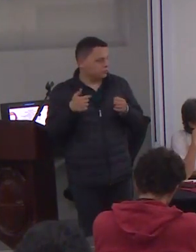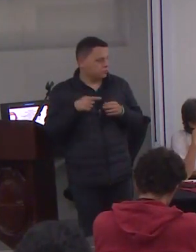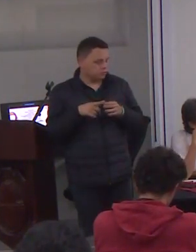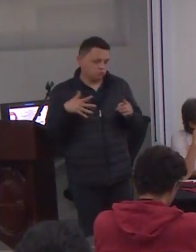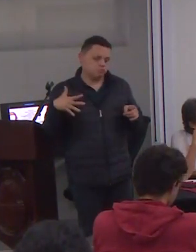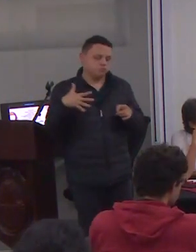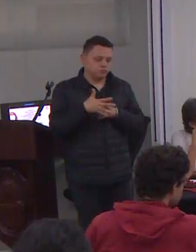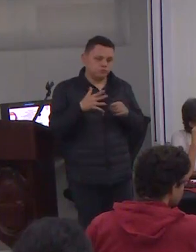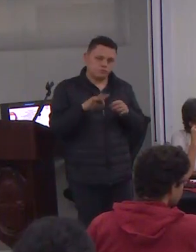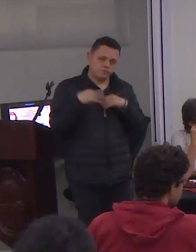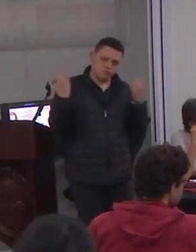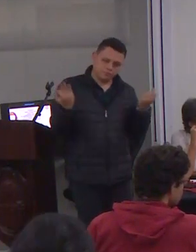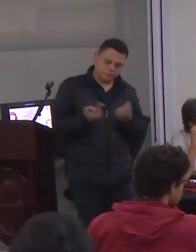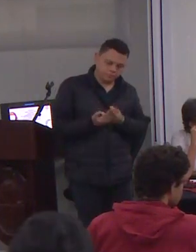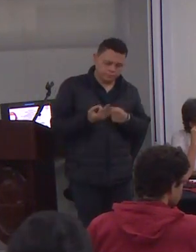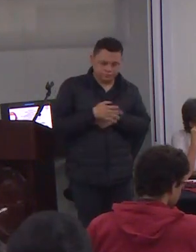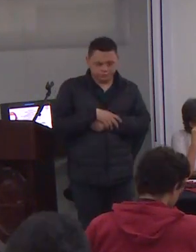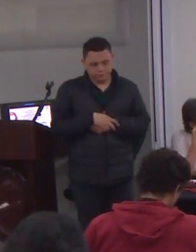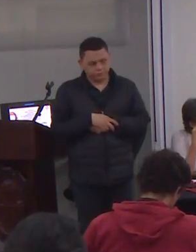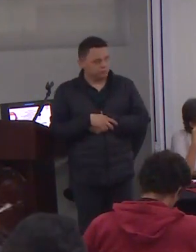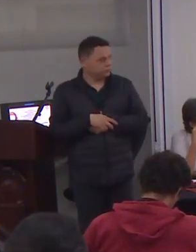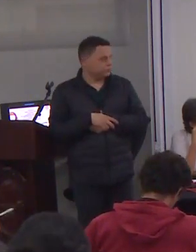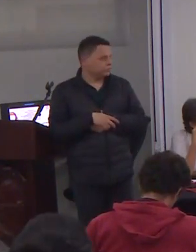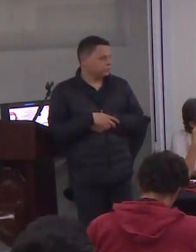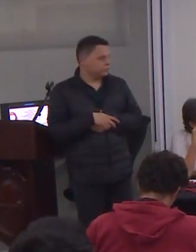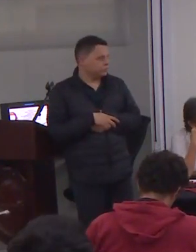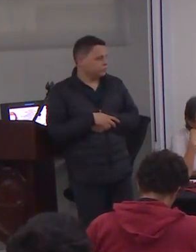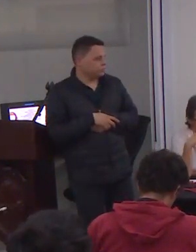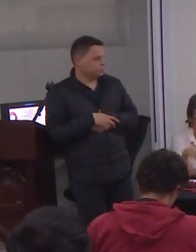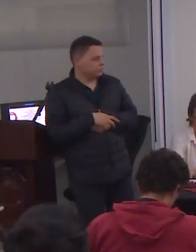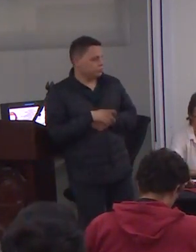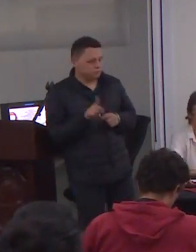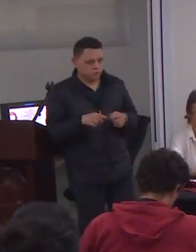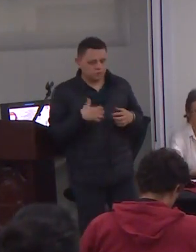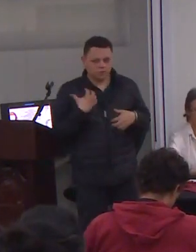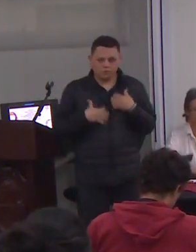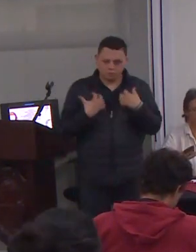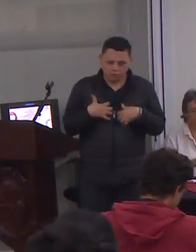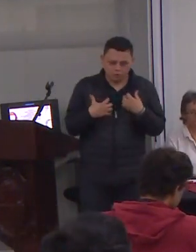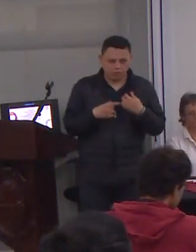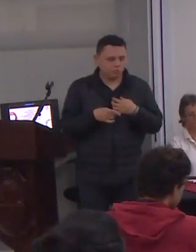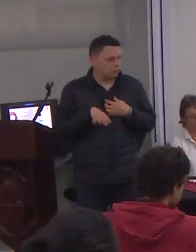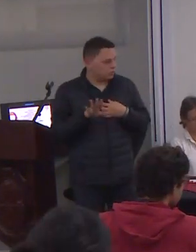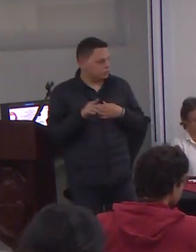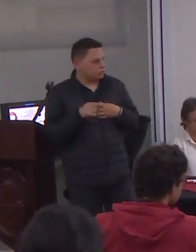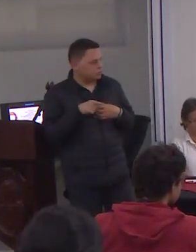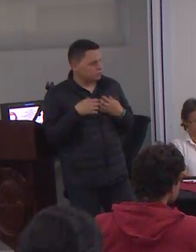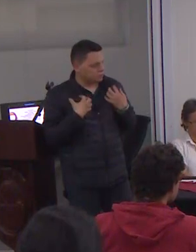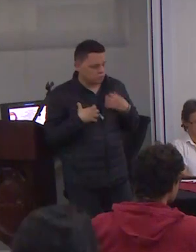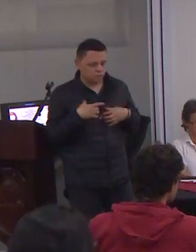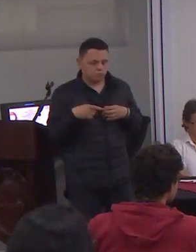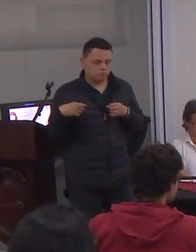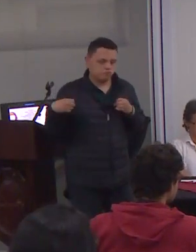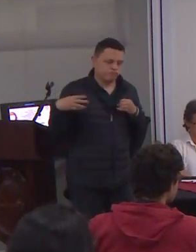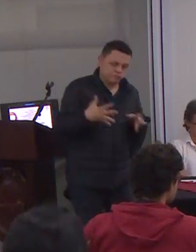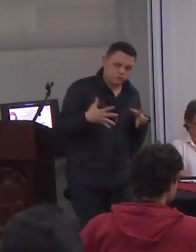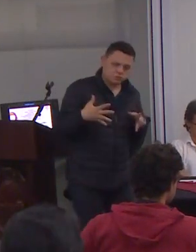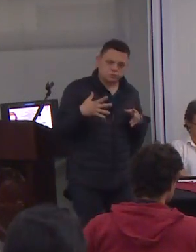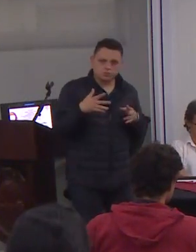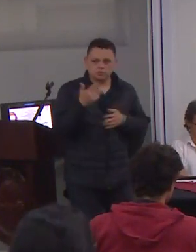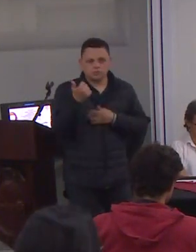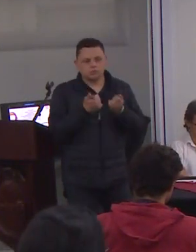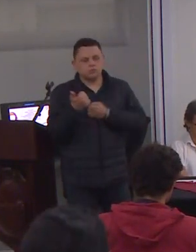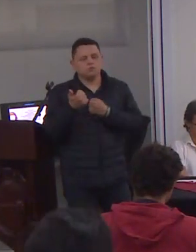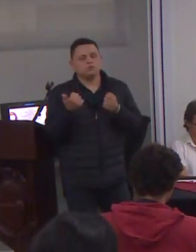influenciado por la familia y era también como ese temor ¿cierto? yo pensé que era más un temor infundido con